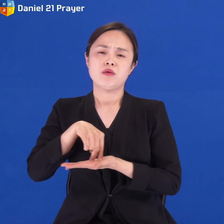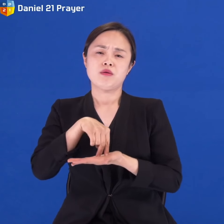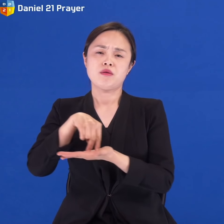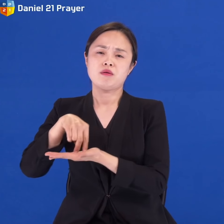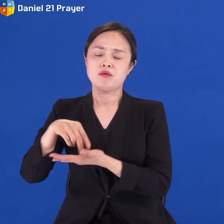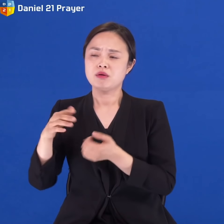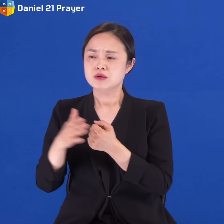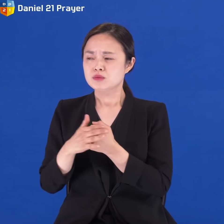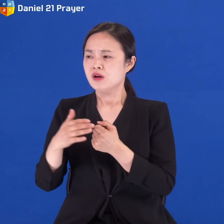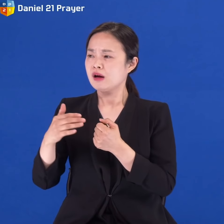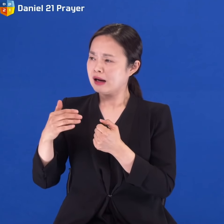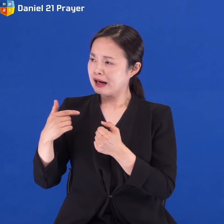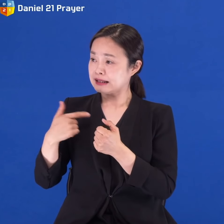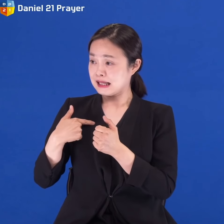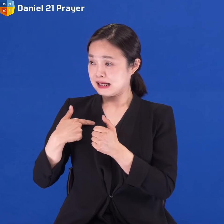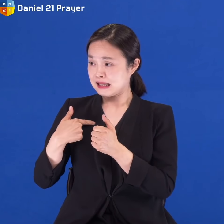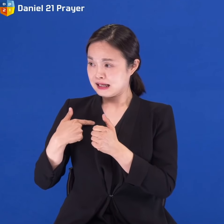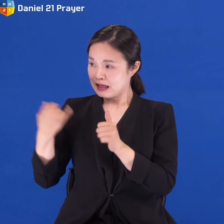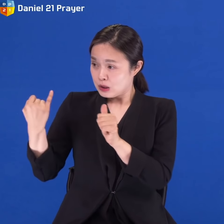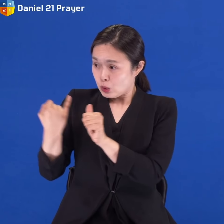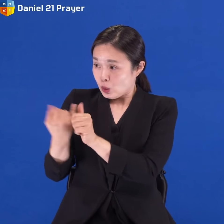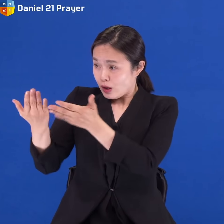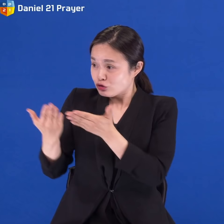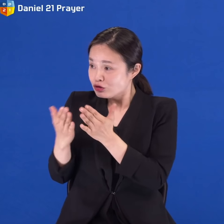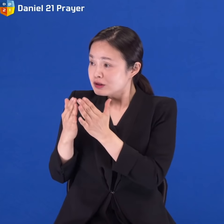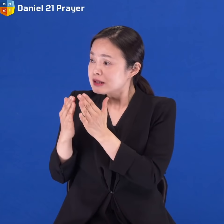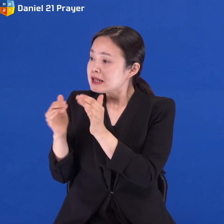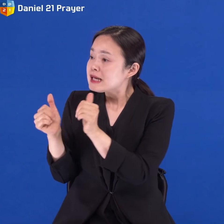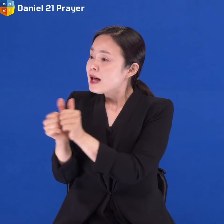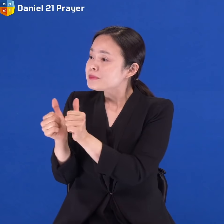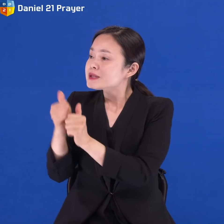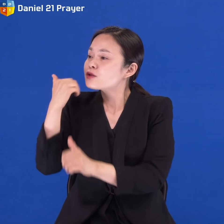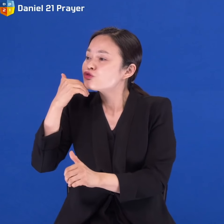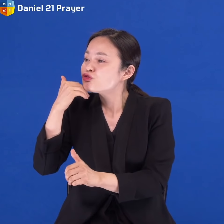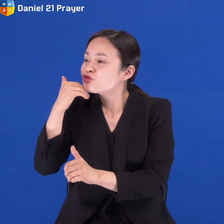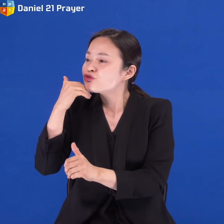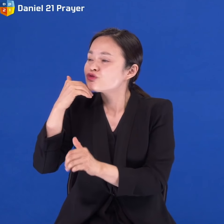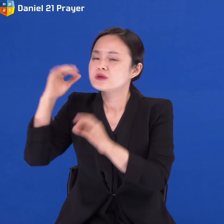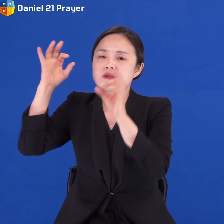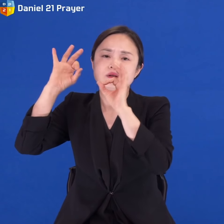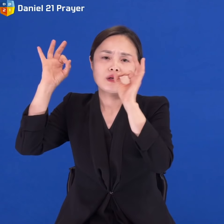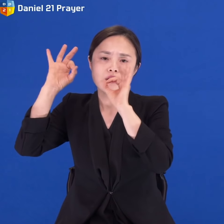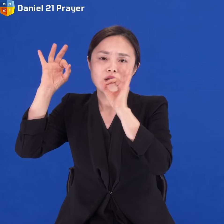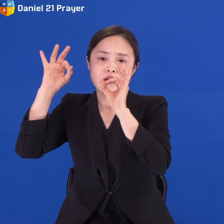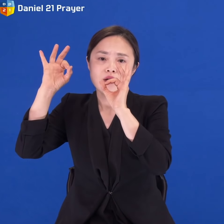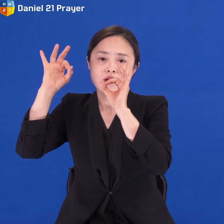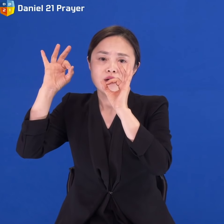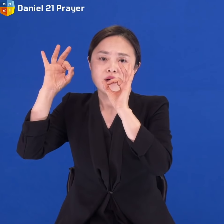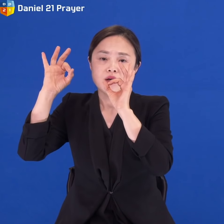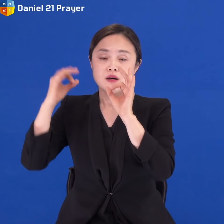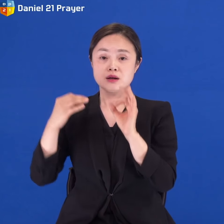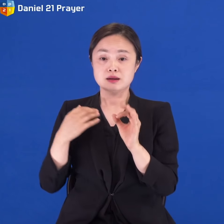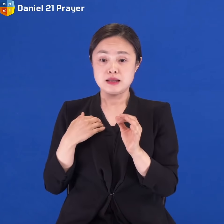것이었습니다. 결혼을 위해서 따라다닌 게 아니었습니다. 내 편.